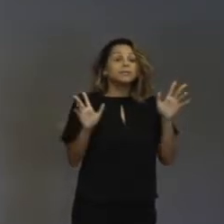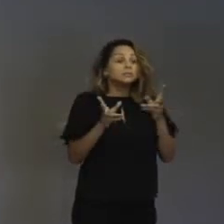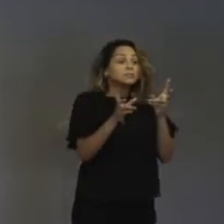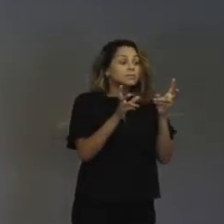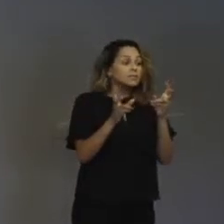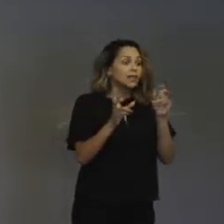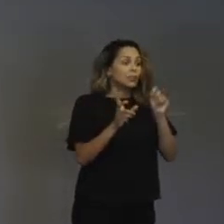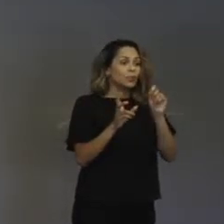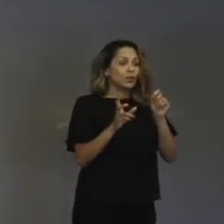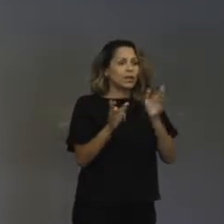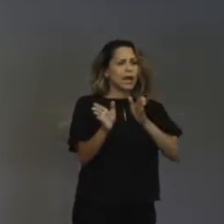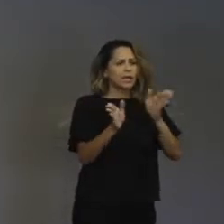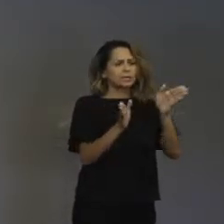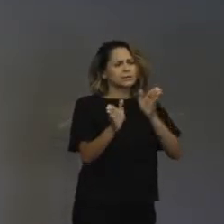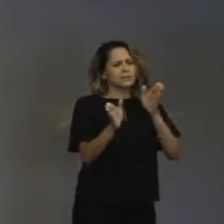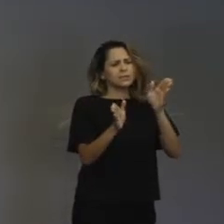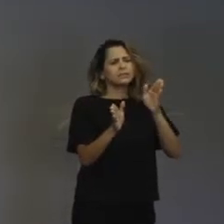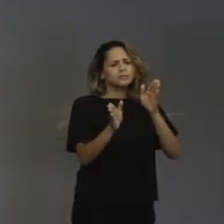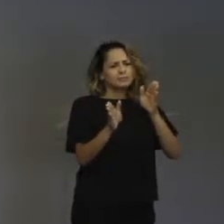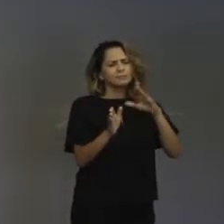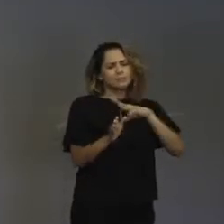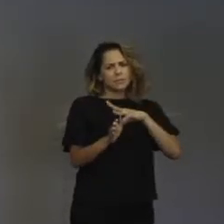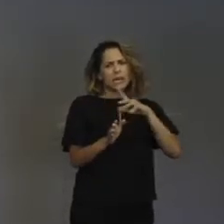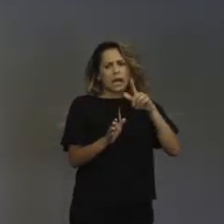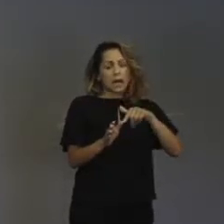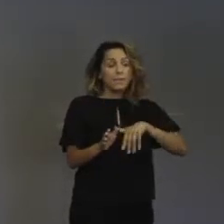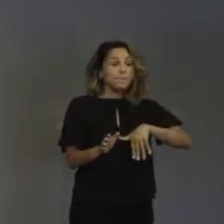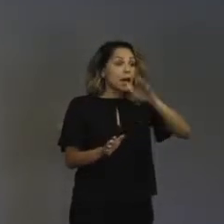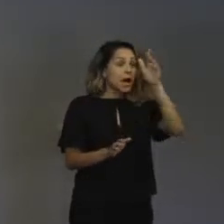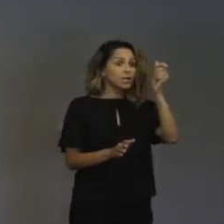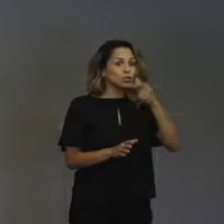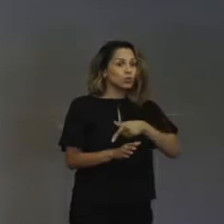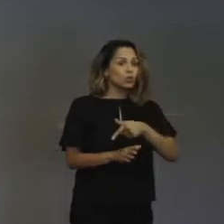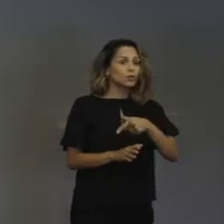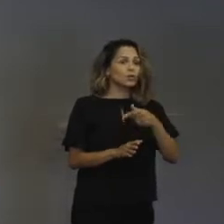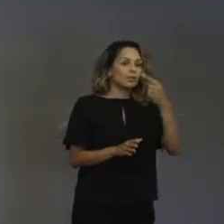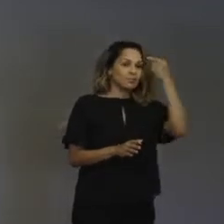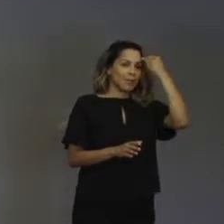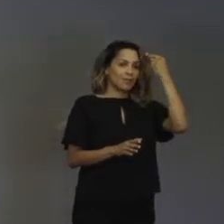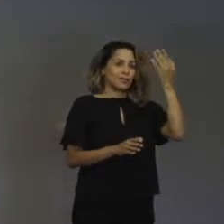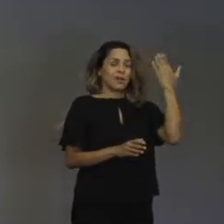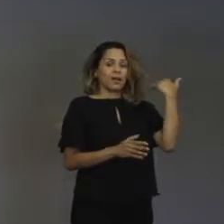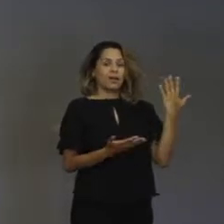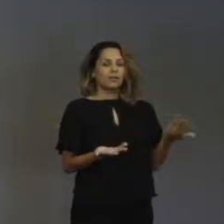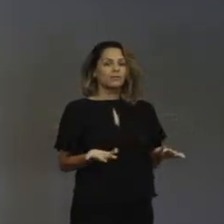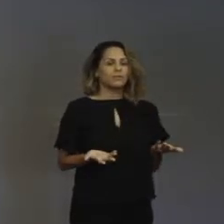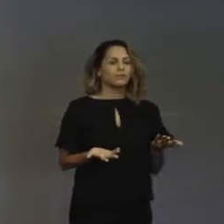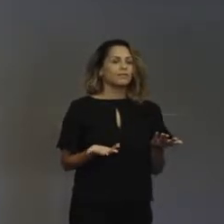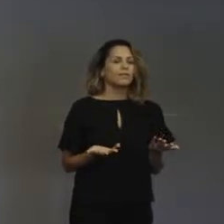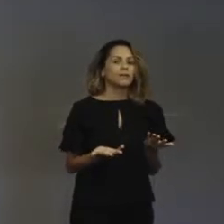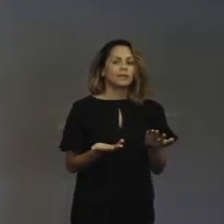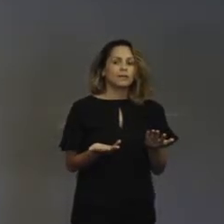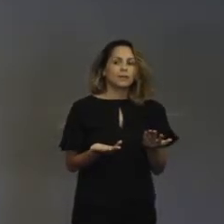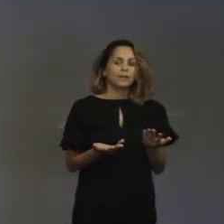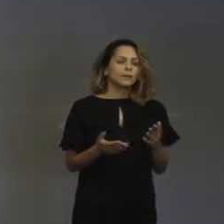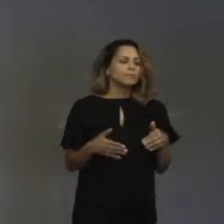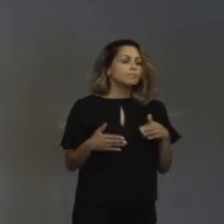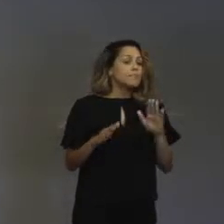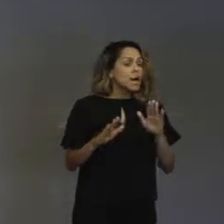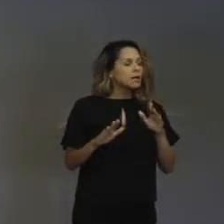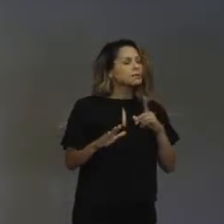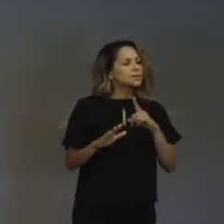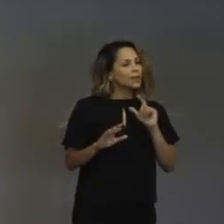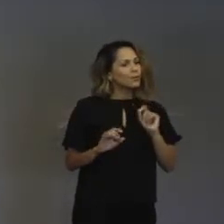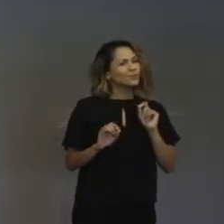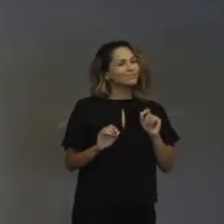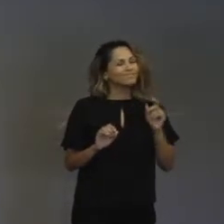mais acessível do que a nossa van filosofia muitas vezes levaria a pensar. Mas eu acho que é uma questão que se soma, que é invariavelmente numa